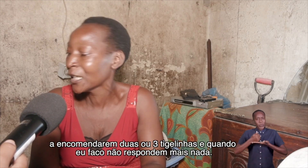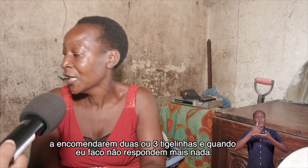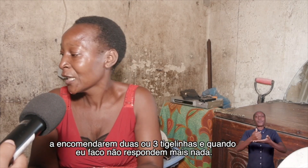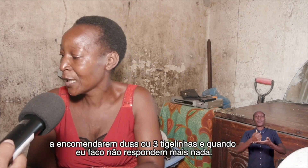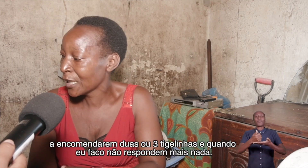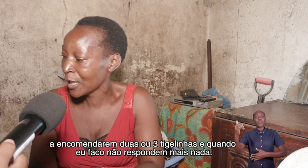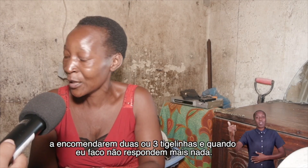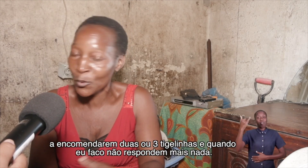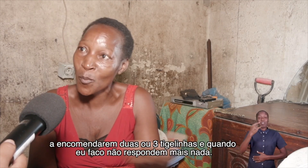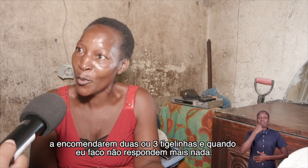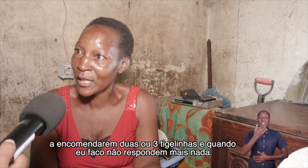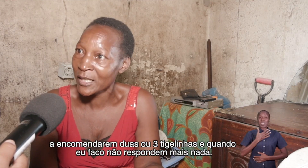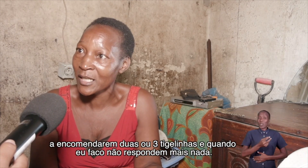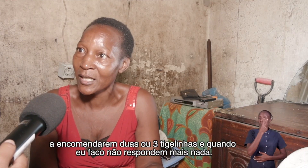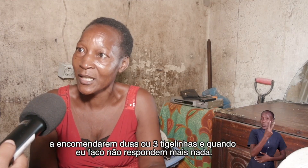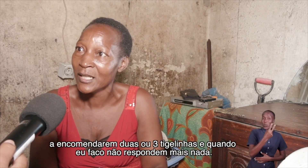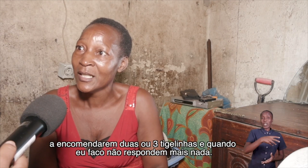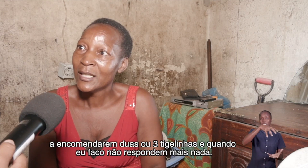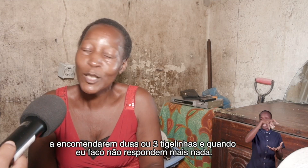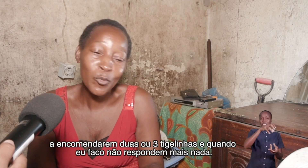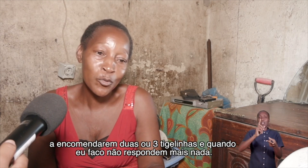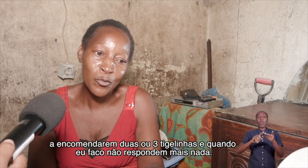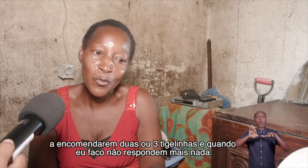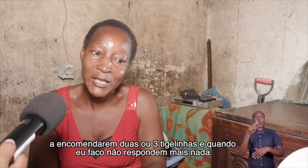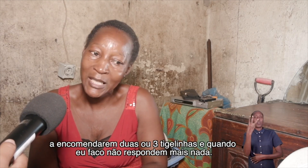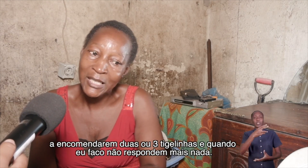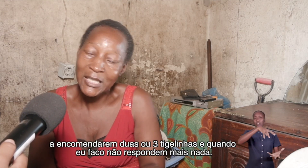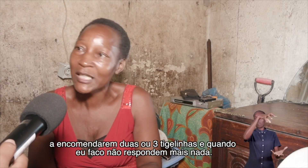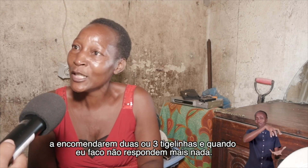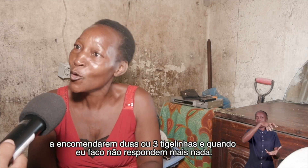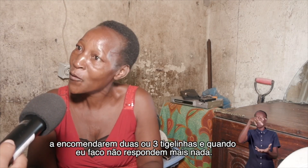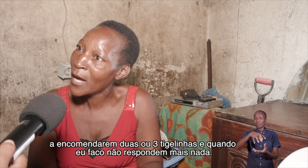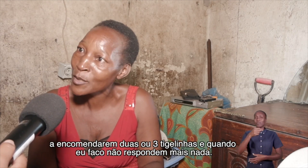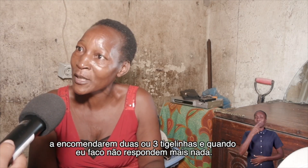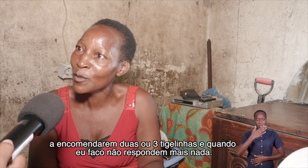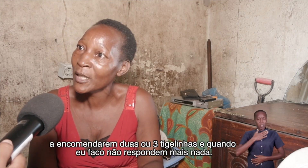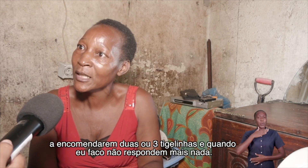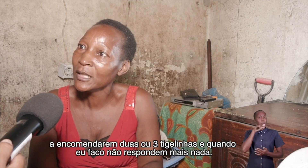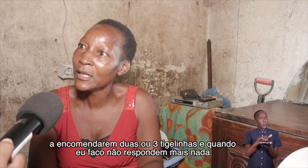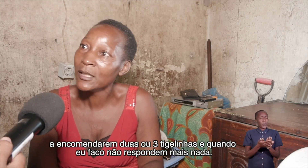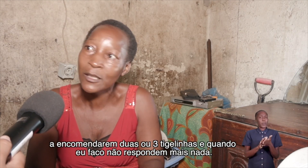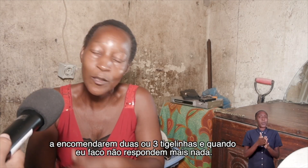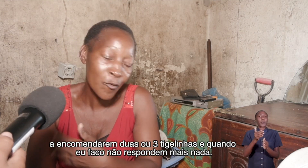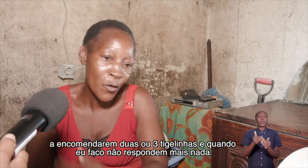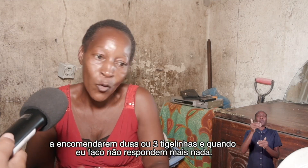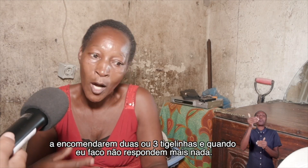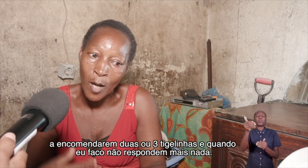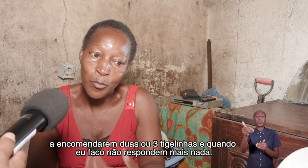querem como põe nas tigelinhas. Queremos duas, três tigelinhas, eu faço aquilo aí. E eu fui um cabo,